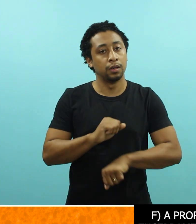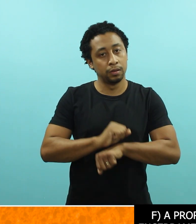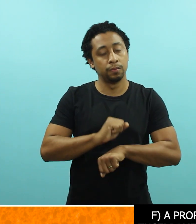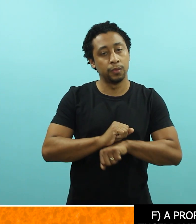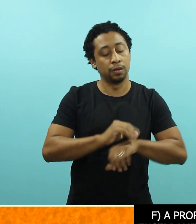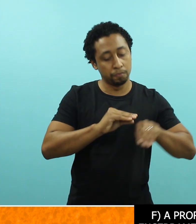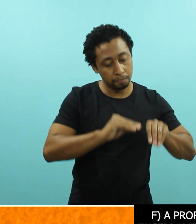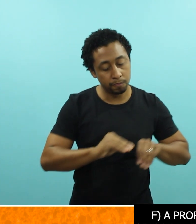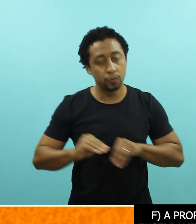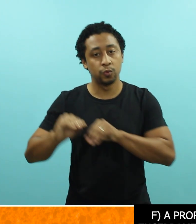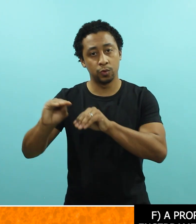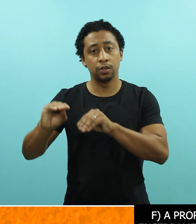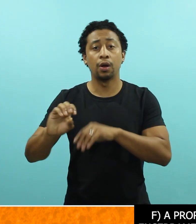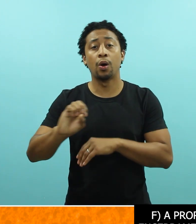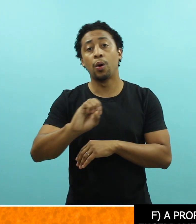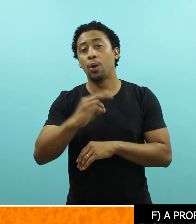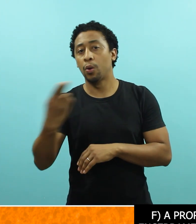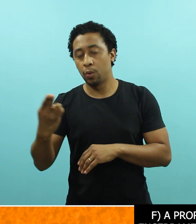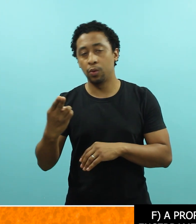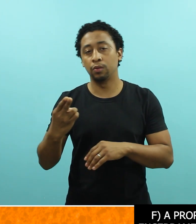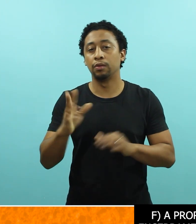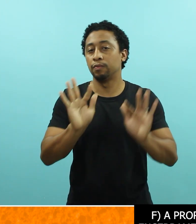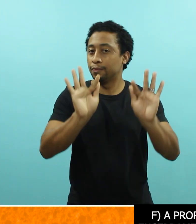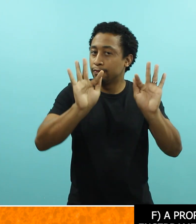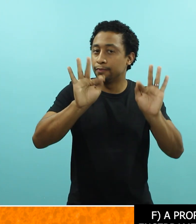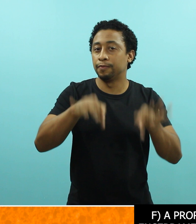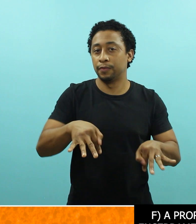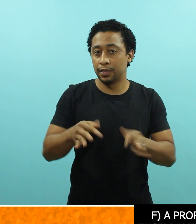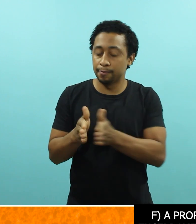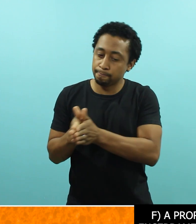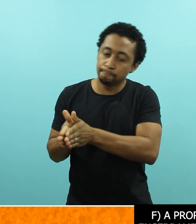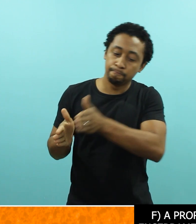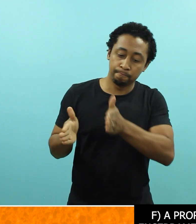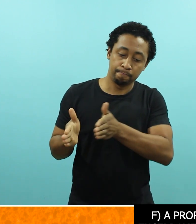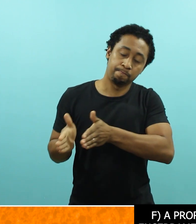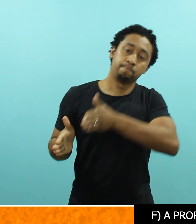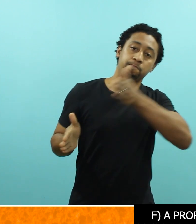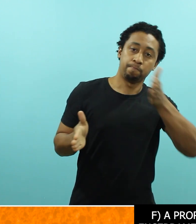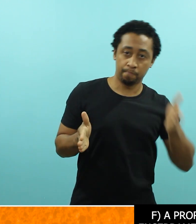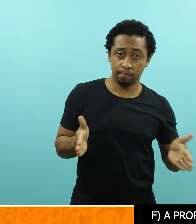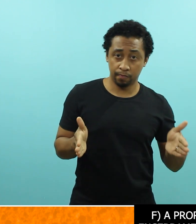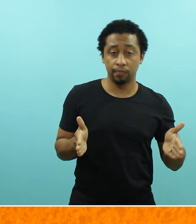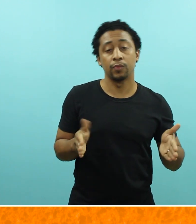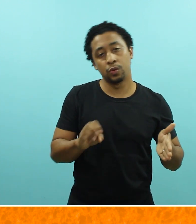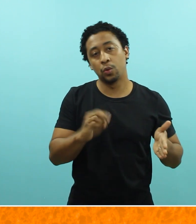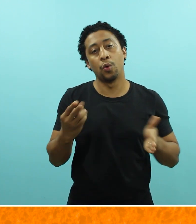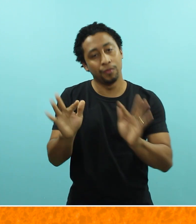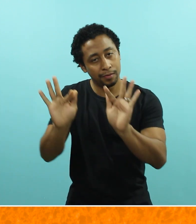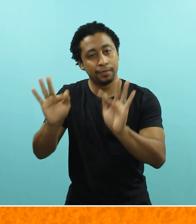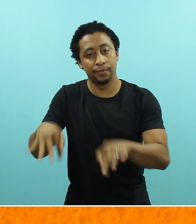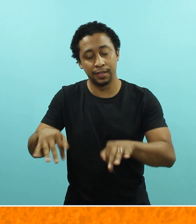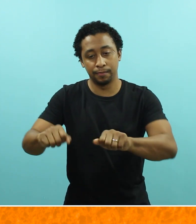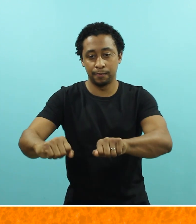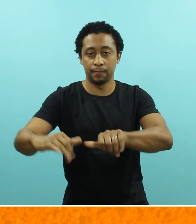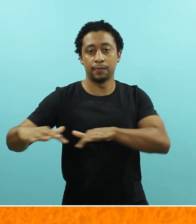F. A prorrogação ou encerramento da sessão.